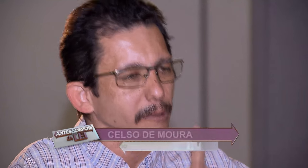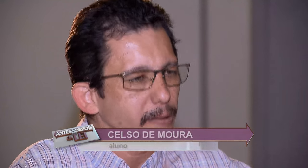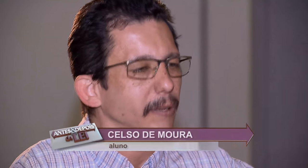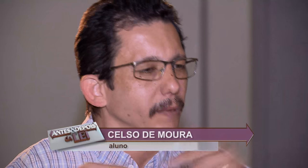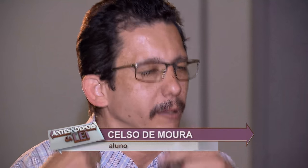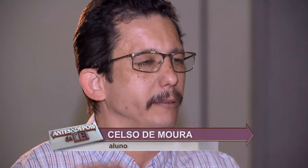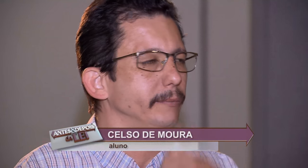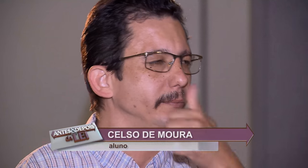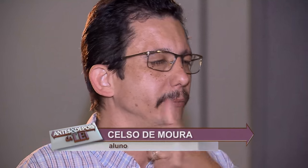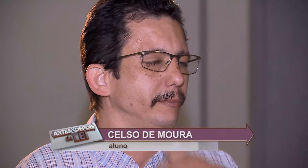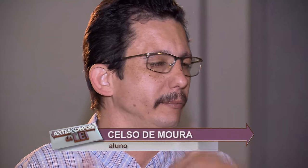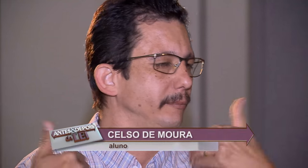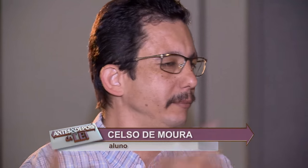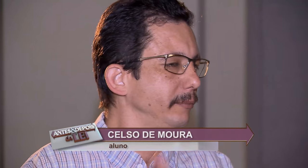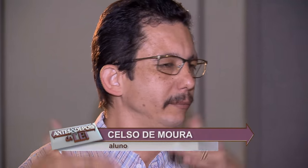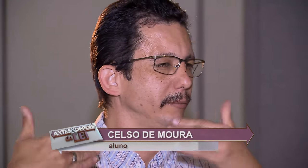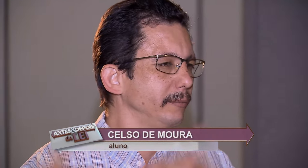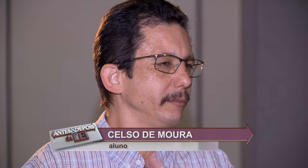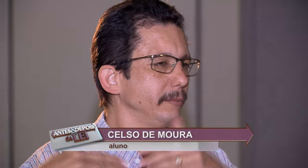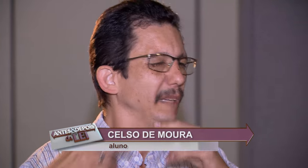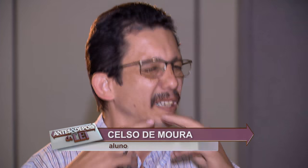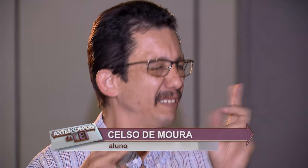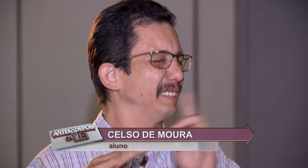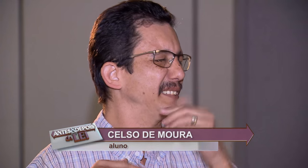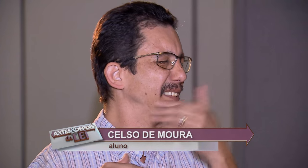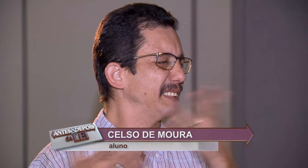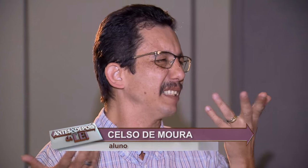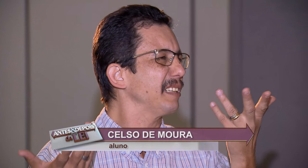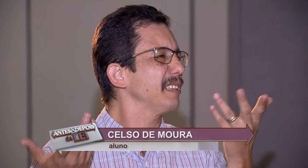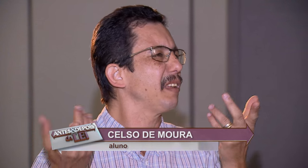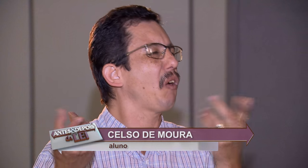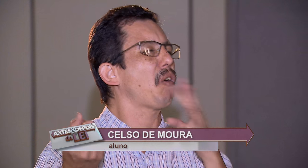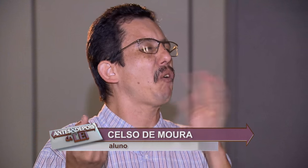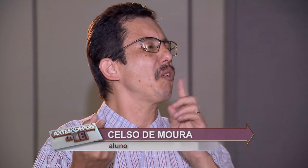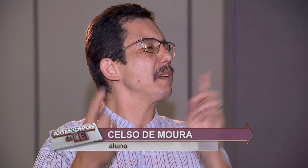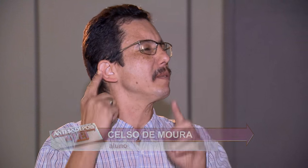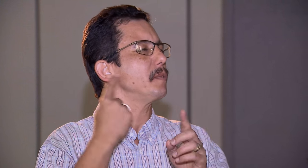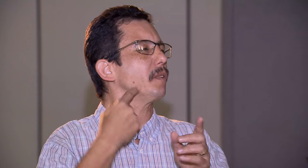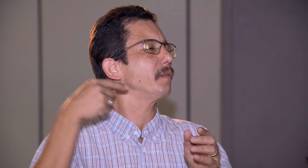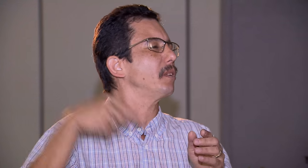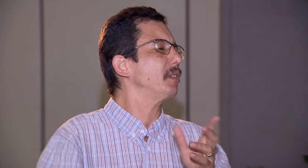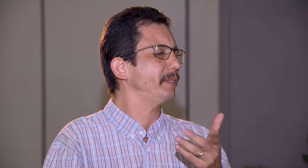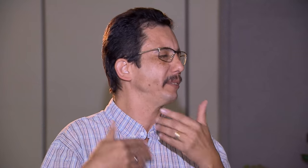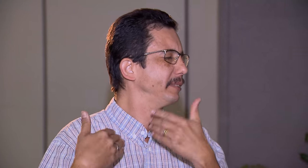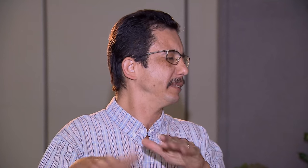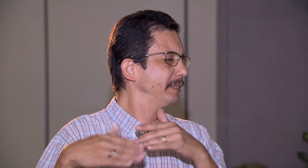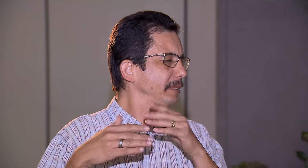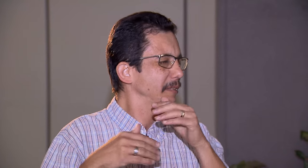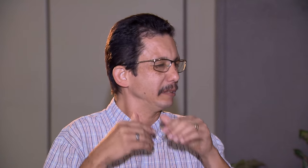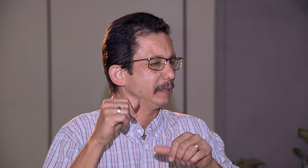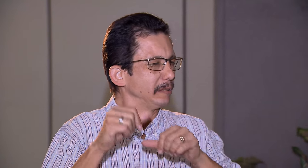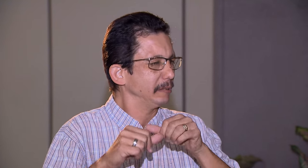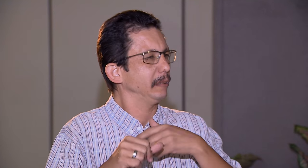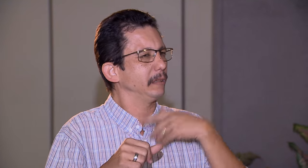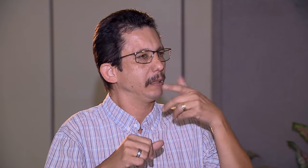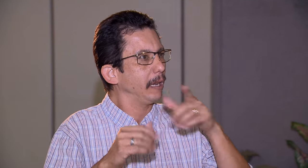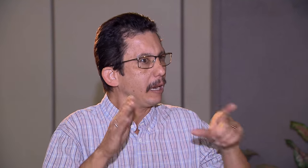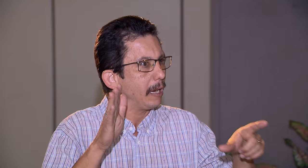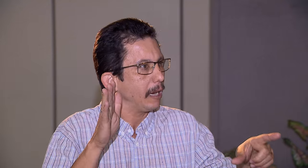um sacrifício que a gente aprende a sobreviver com ele. Porque as pessoas sempre achavam que a gente era mudo, que a